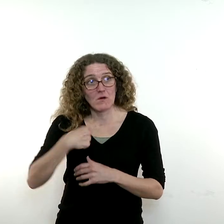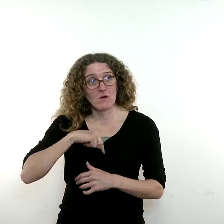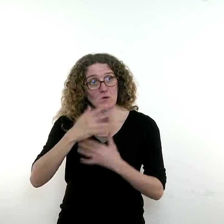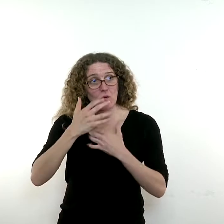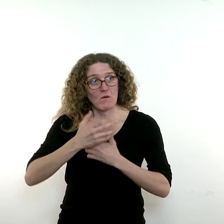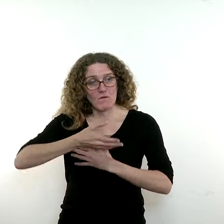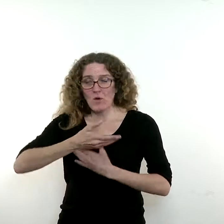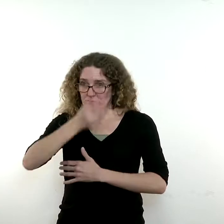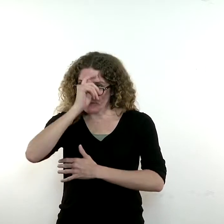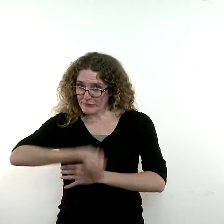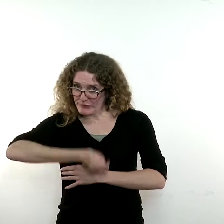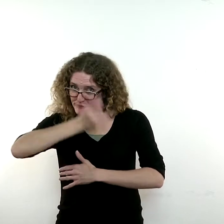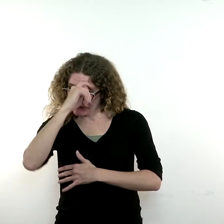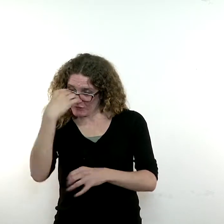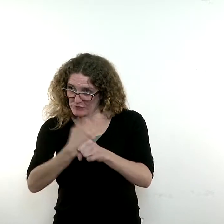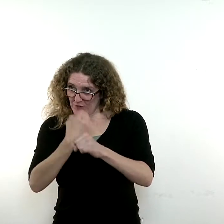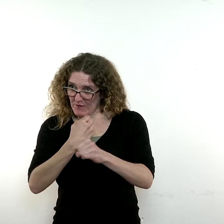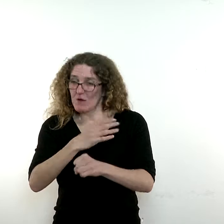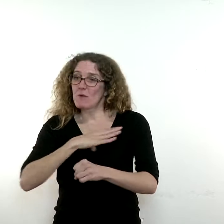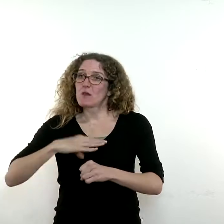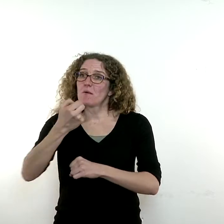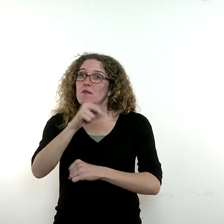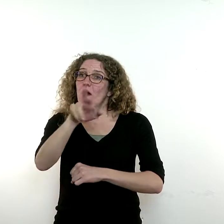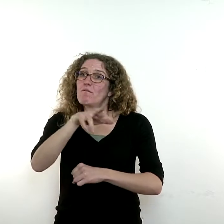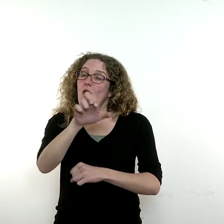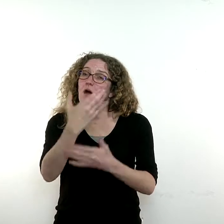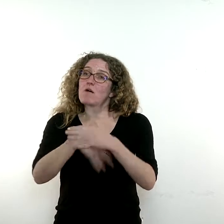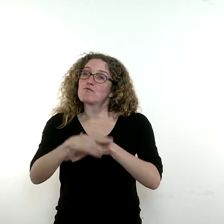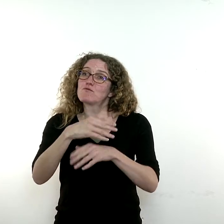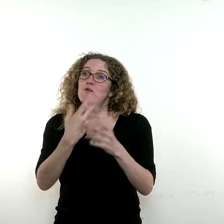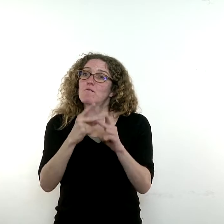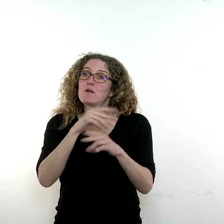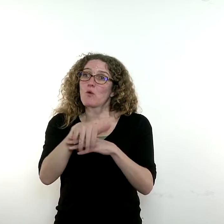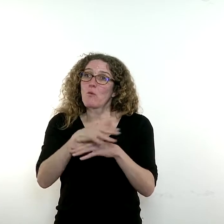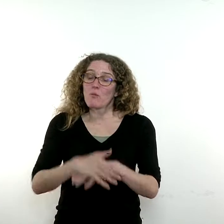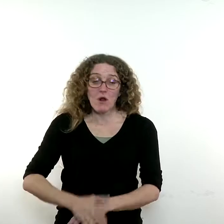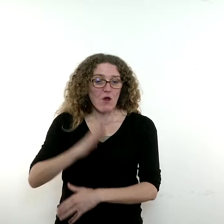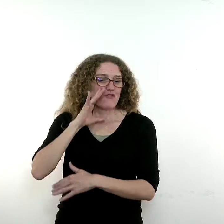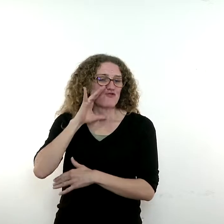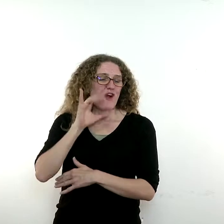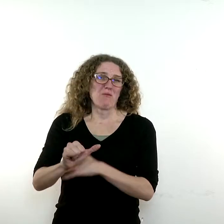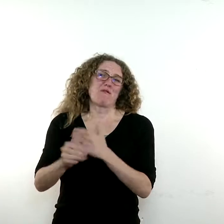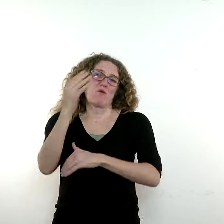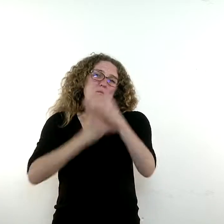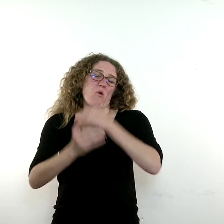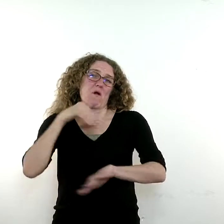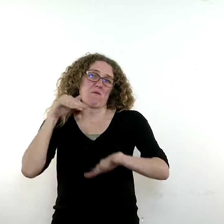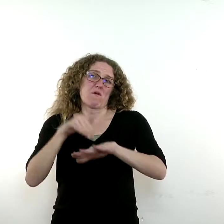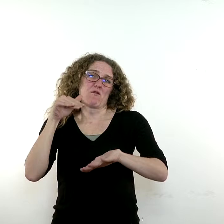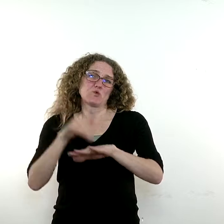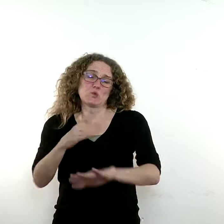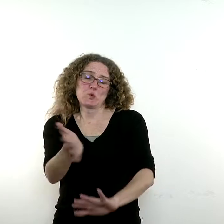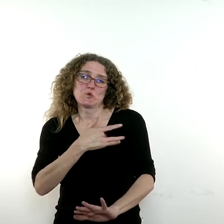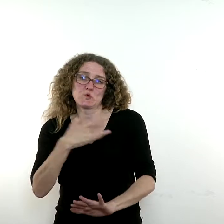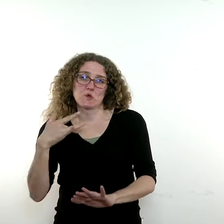magnifique travail qu'a fait Caroline Navarre sur la ville de Montpellier. On n'avait jamais vu un programme de prévention de la santé